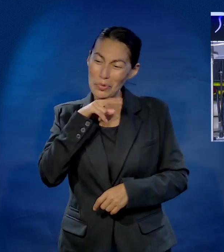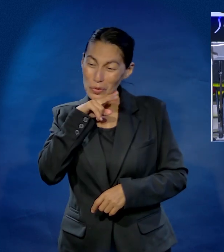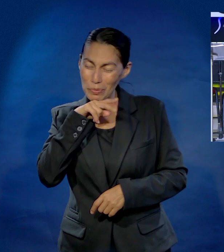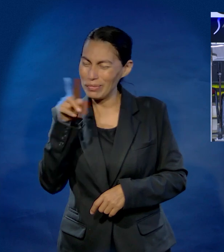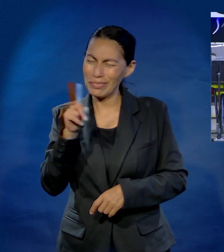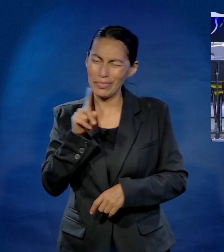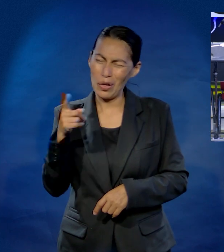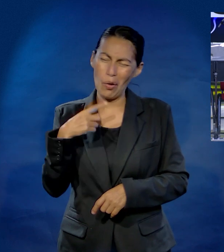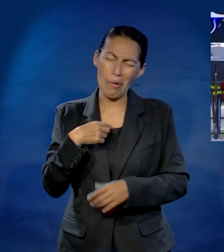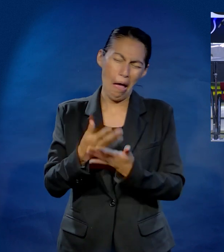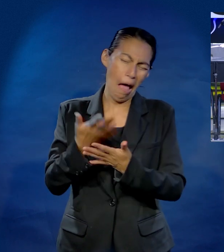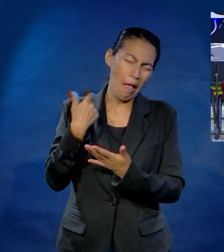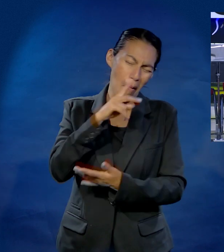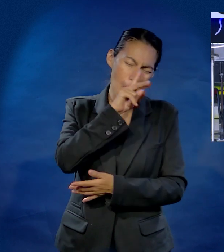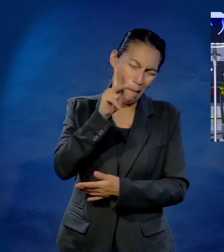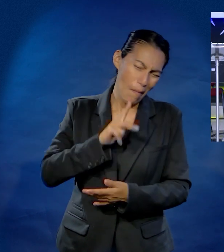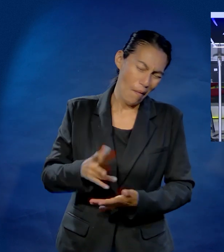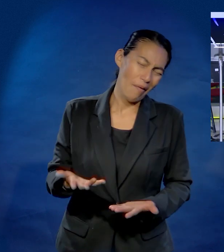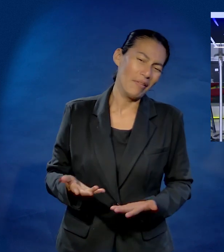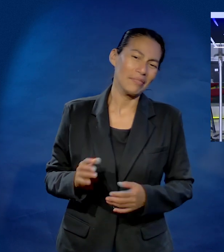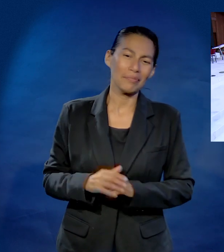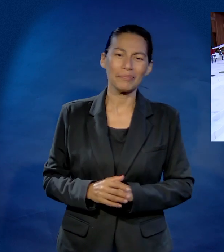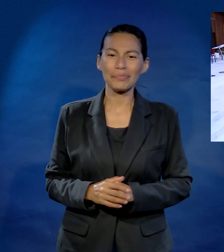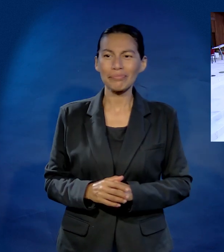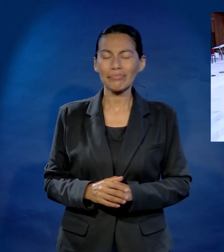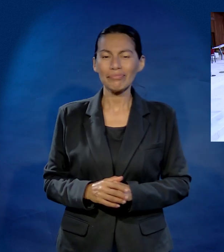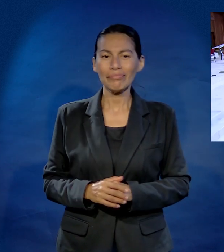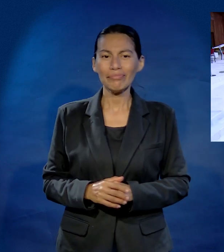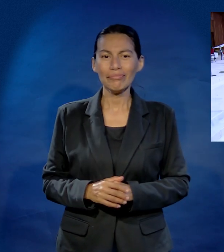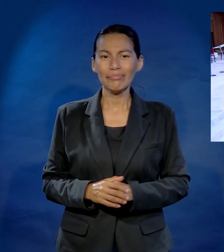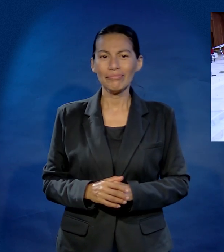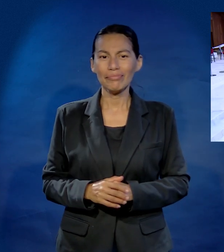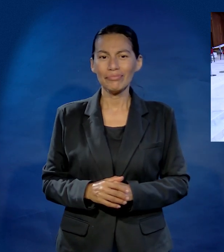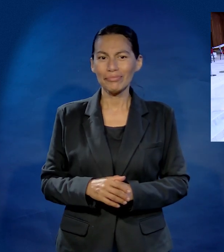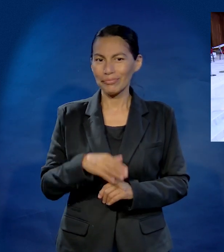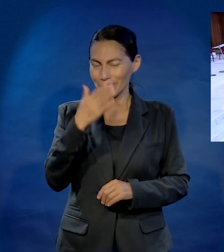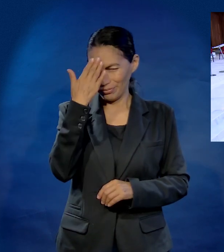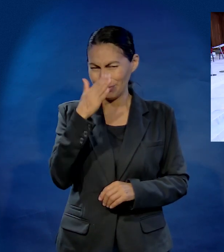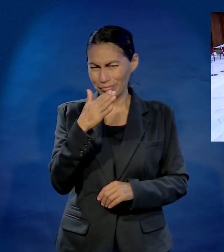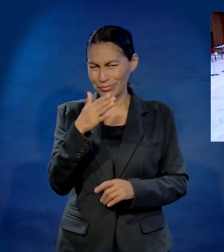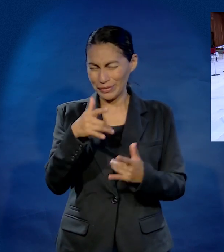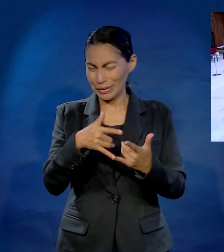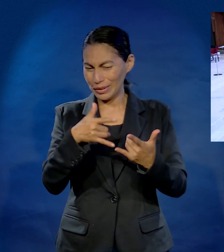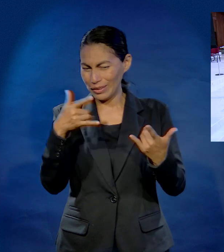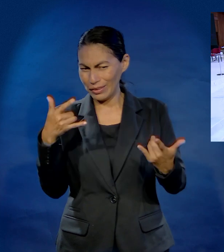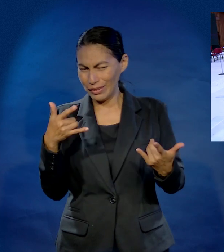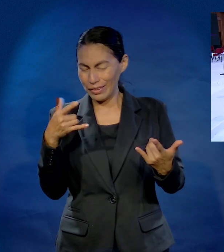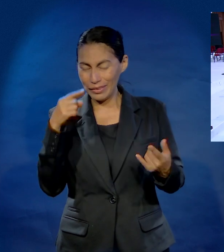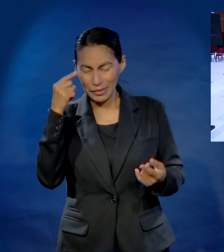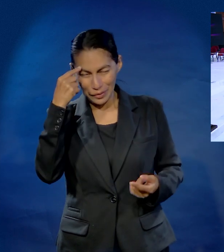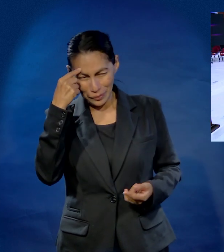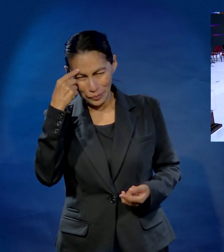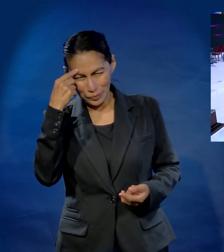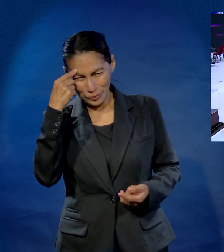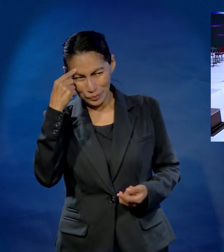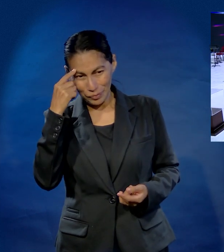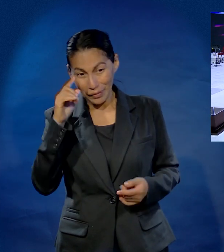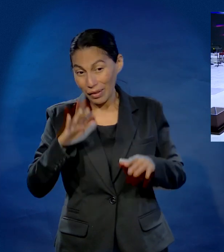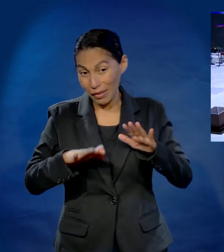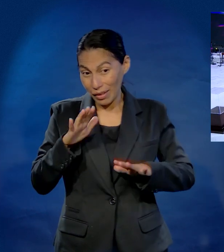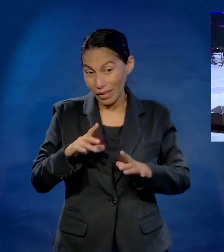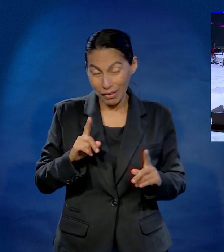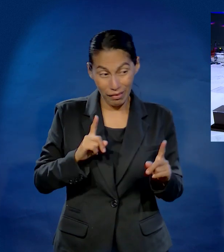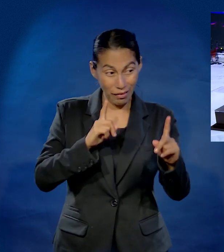Y ahora tengo muchas amigas, pastor, así que ni se preocupe, he estado en peores condiciones. ¿Saben que